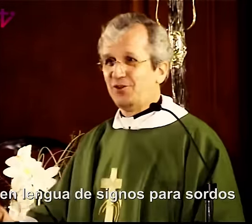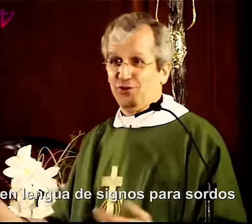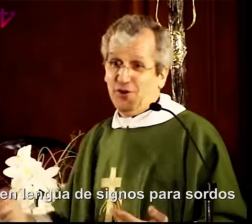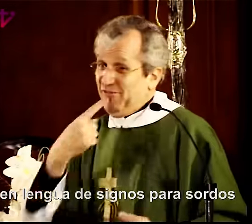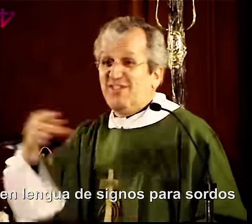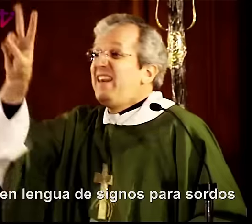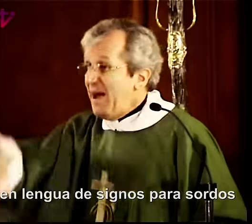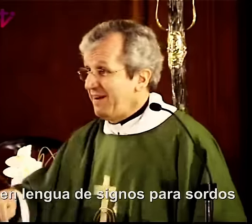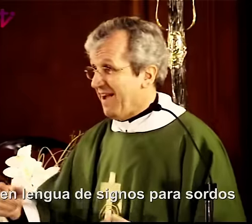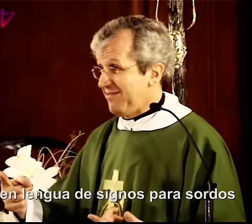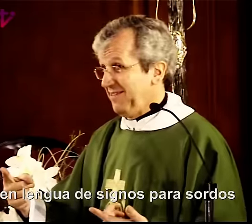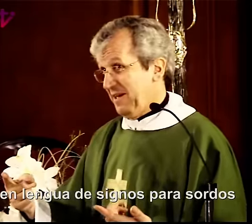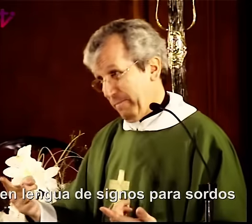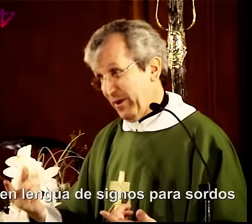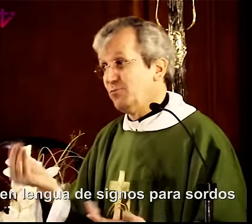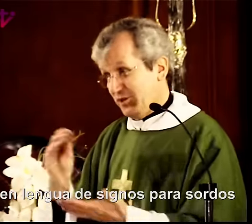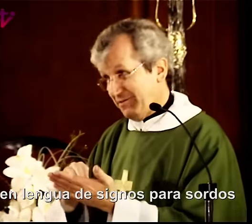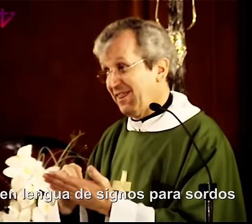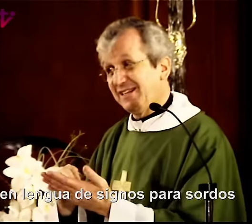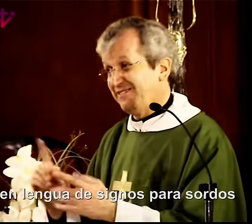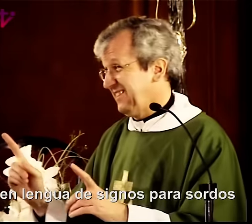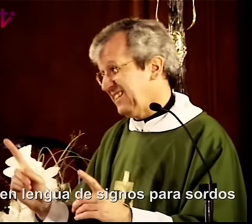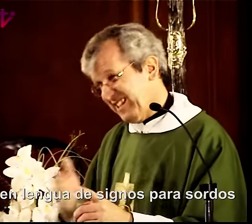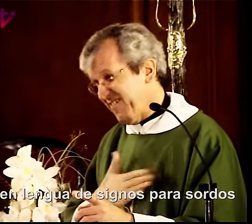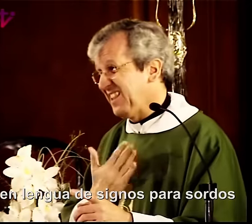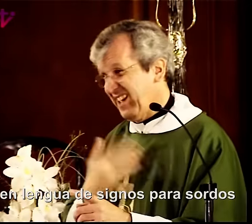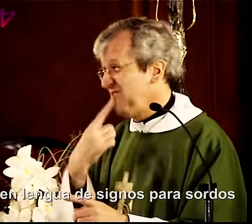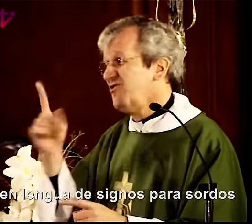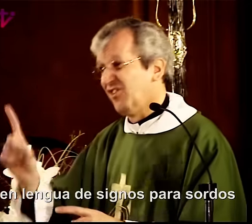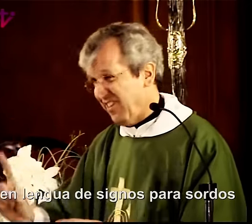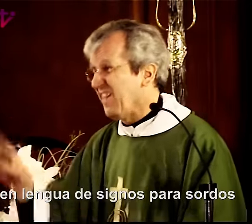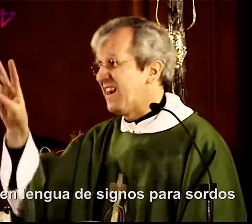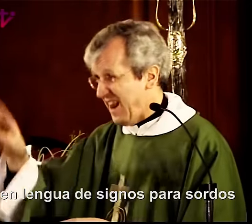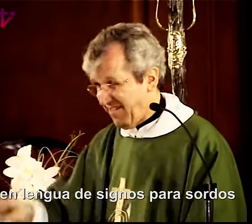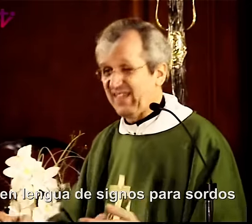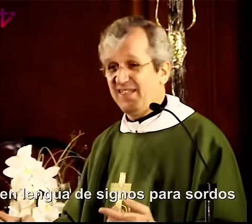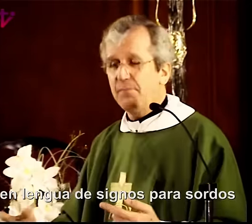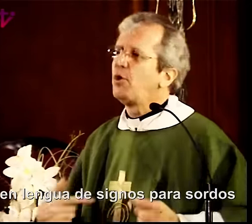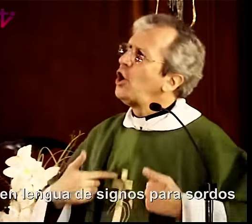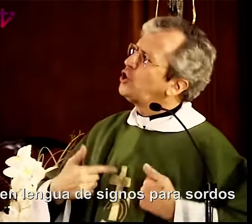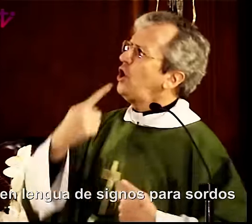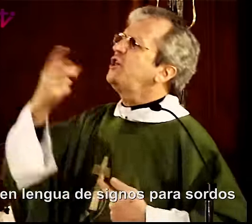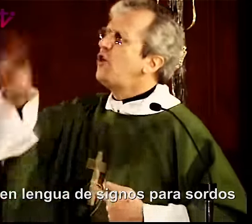¿no? Dice, la verdad. Pero muchas veces, tristemente, no dicen la verdad. Yo le digo la